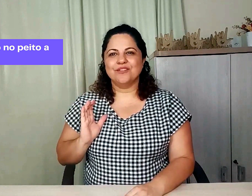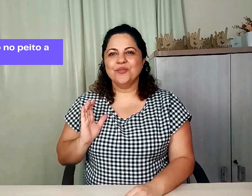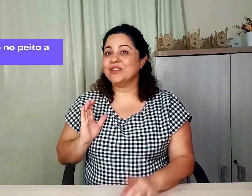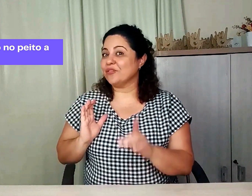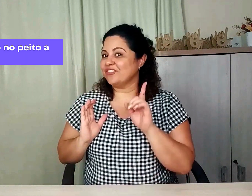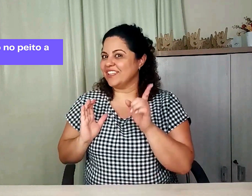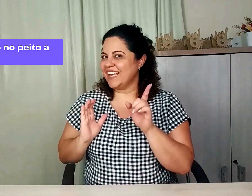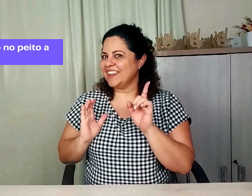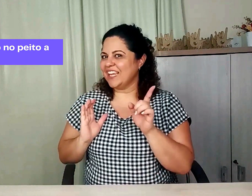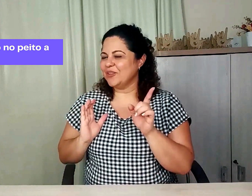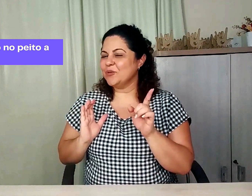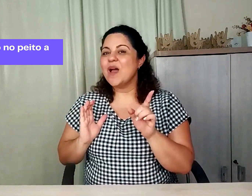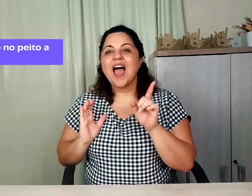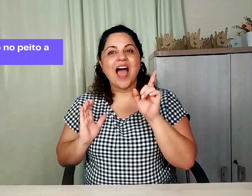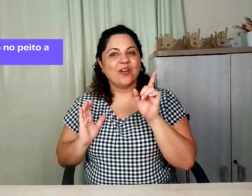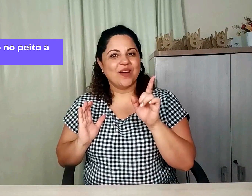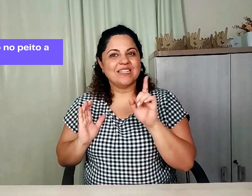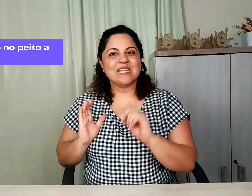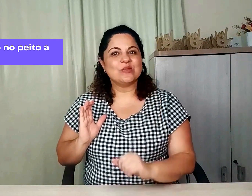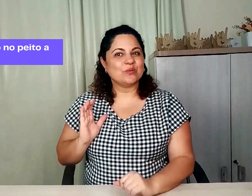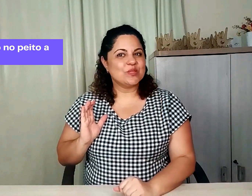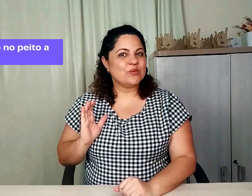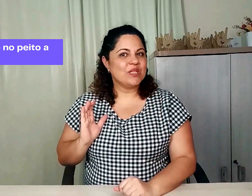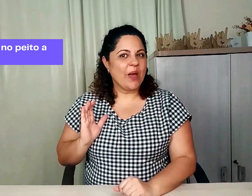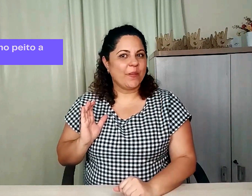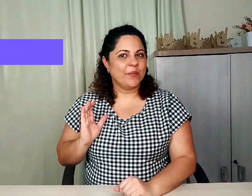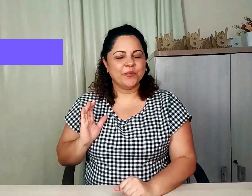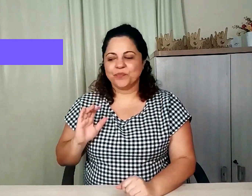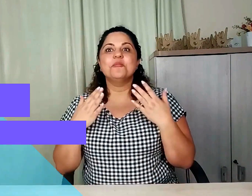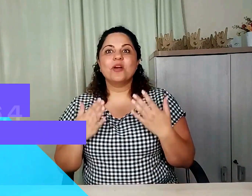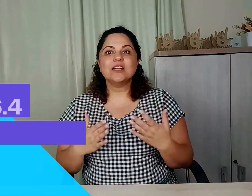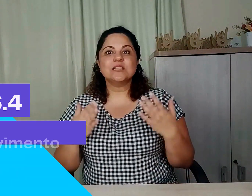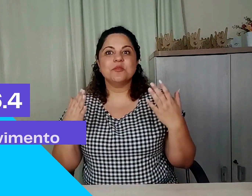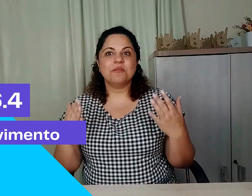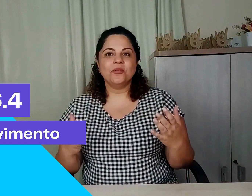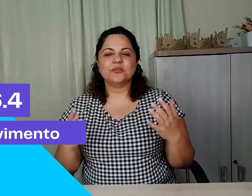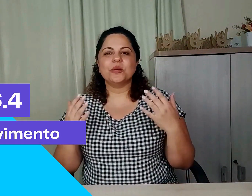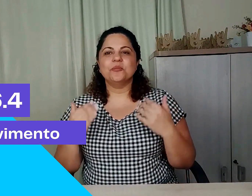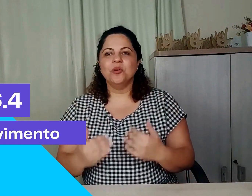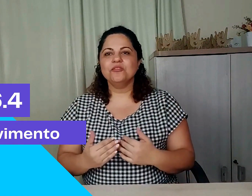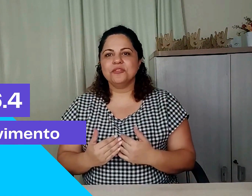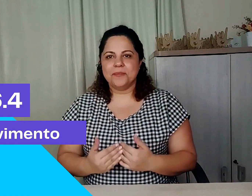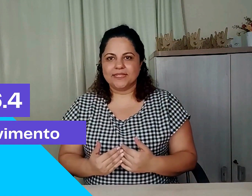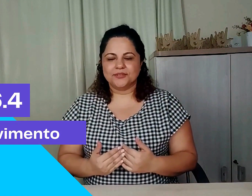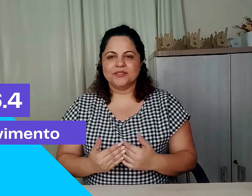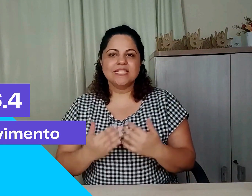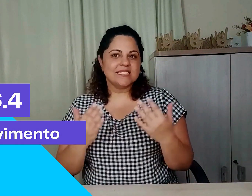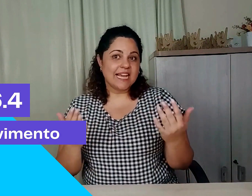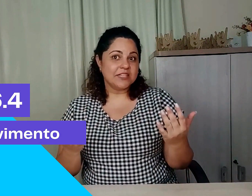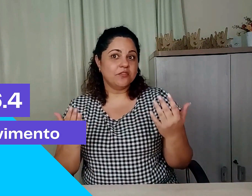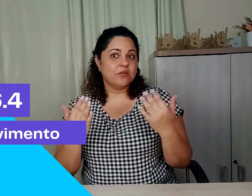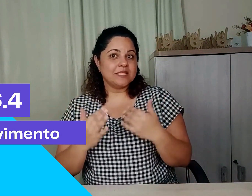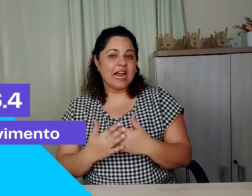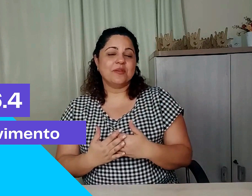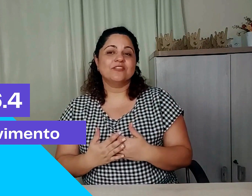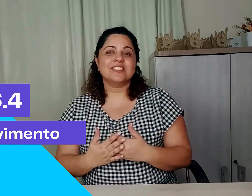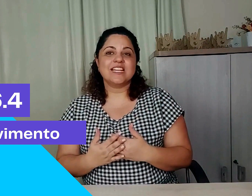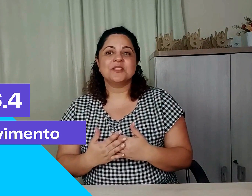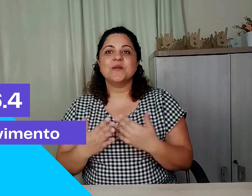Observou? Então fique atento à localização do seu sinal. O próximo ponto é o movimento. Nesse caso eu vou mostrar para vocês o